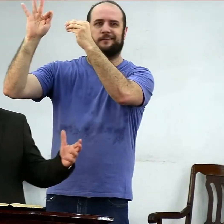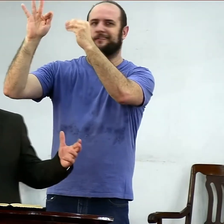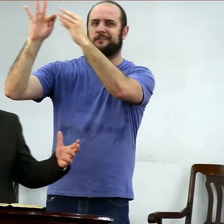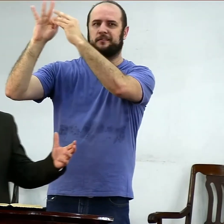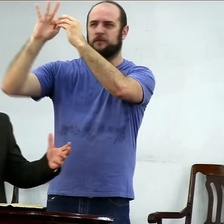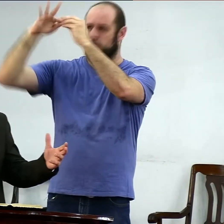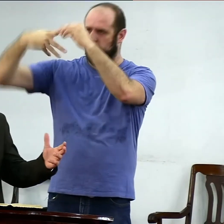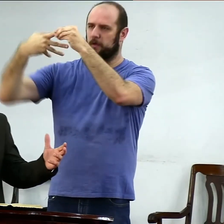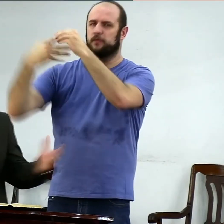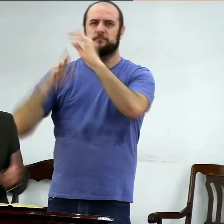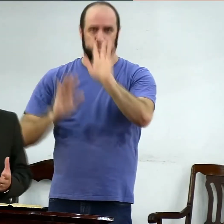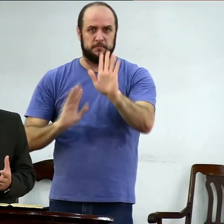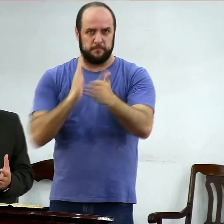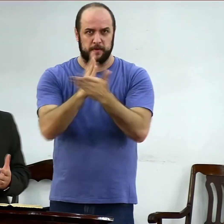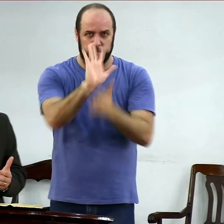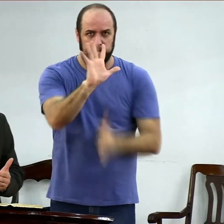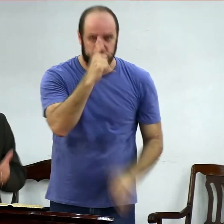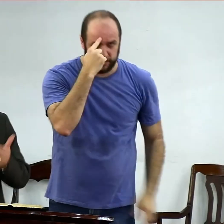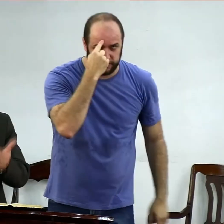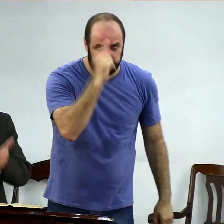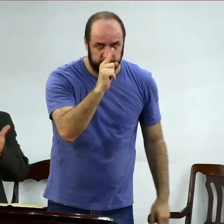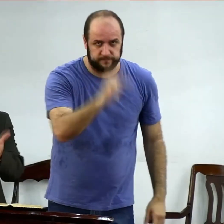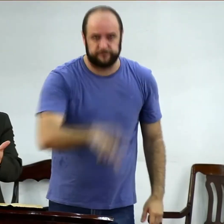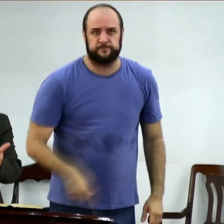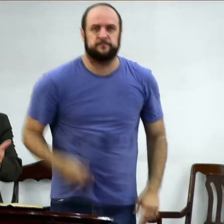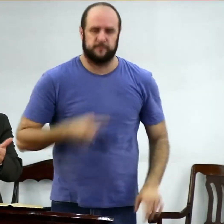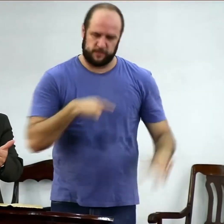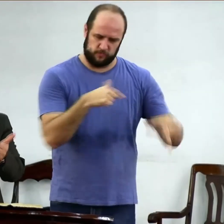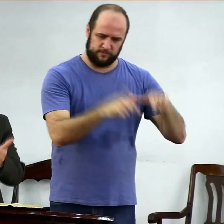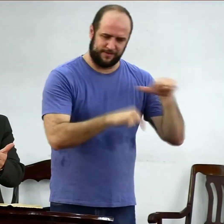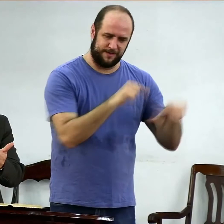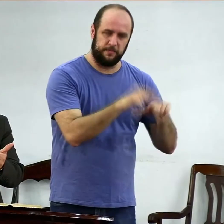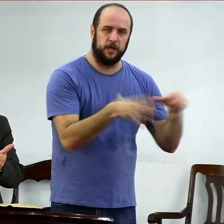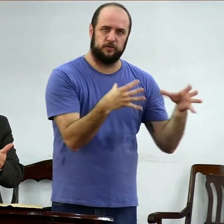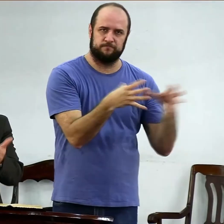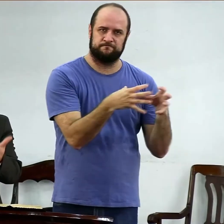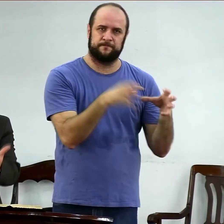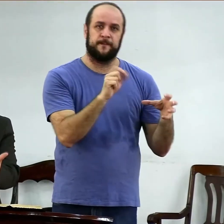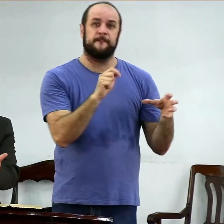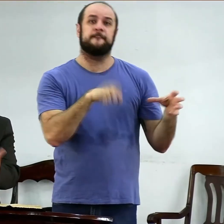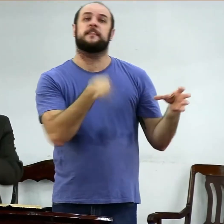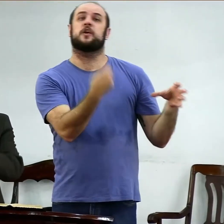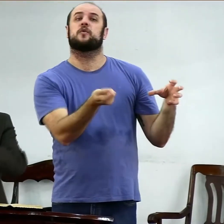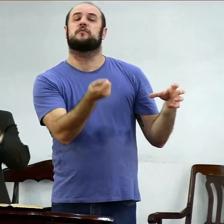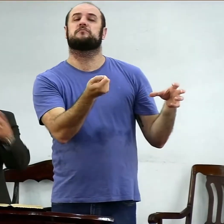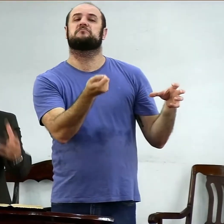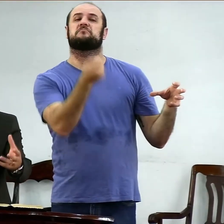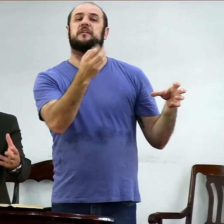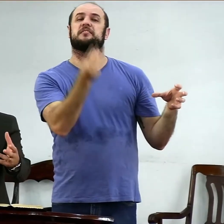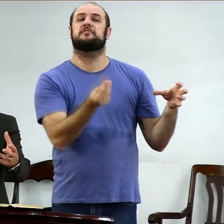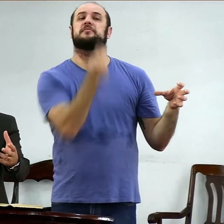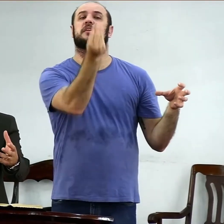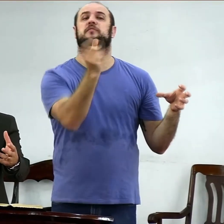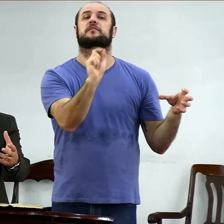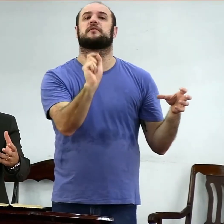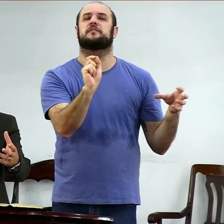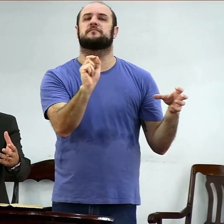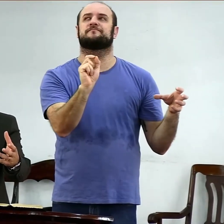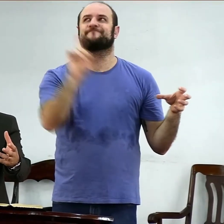vamos raciocinar. Se o trabalho que eu tenho vem de Deus, é Deus que abriu as